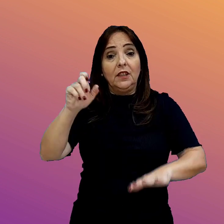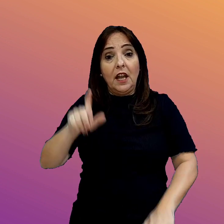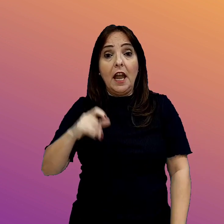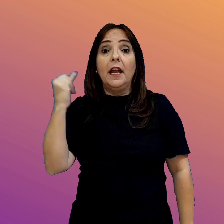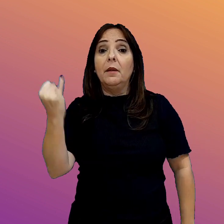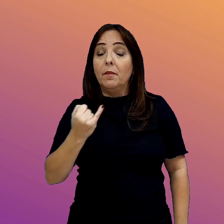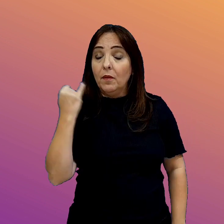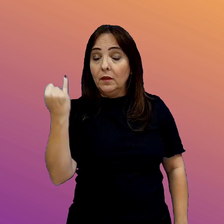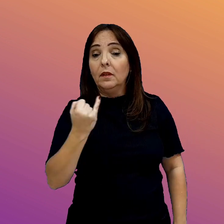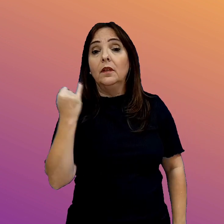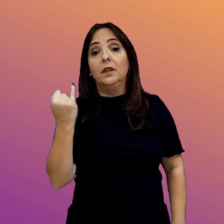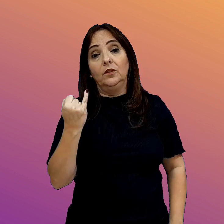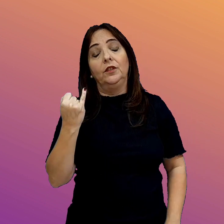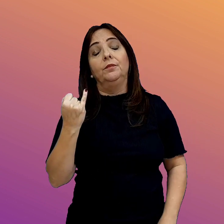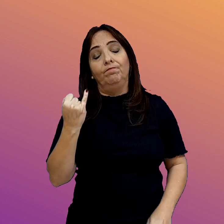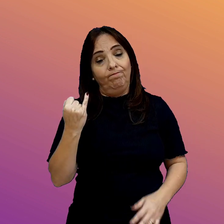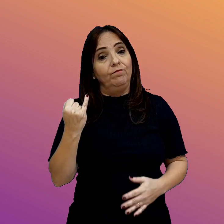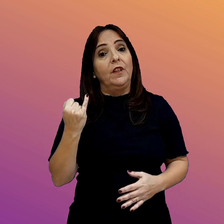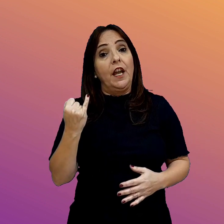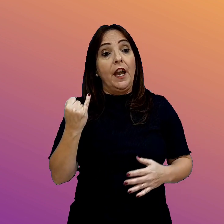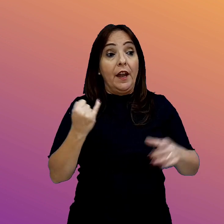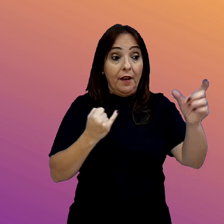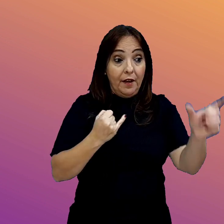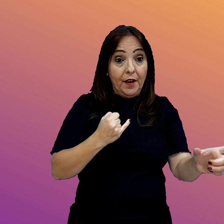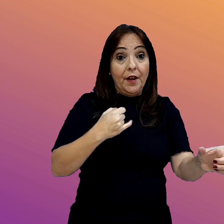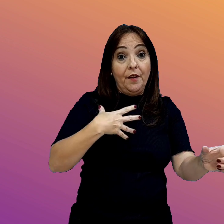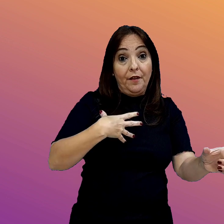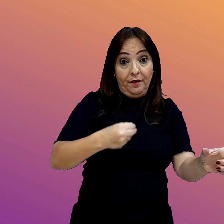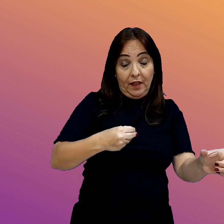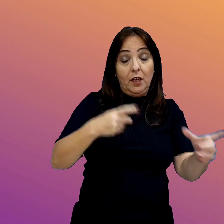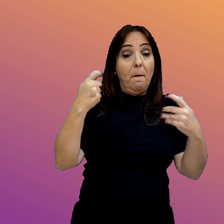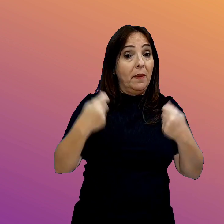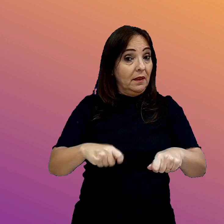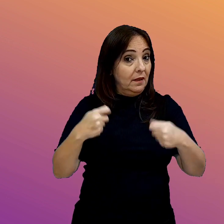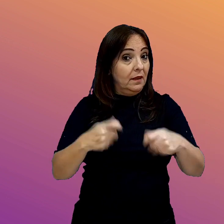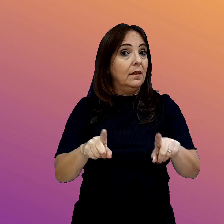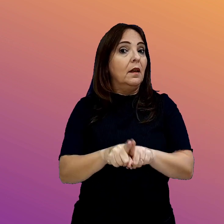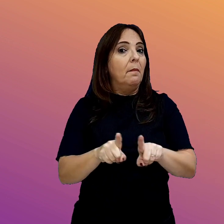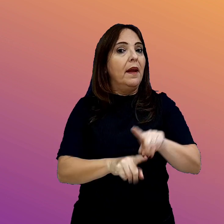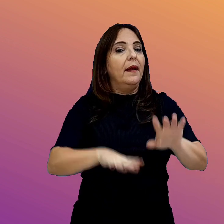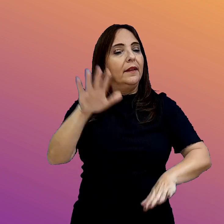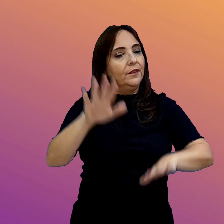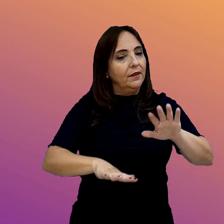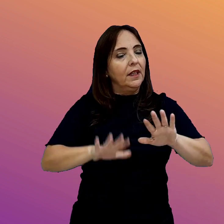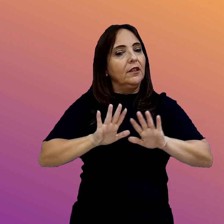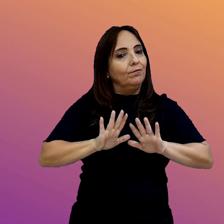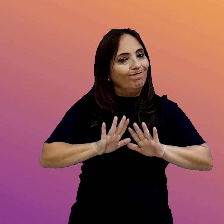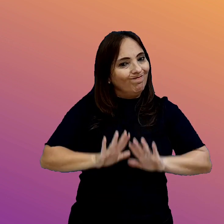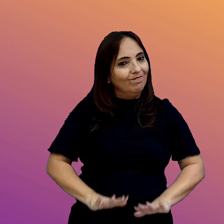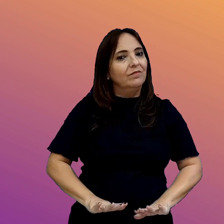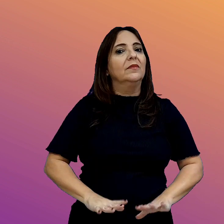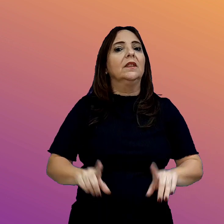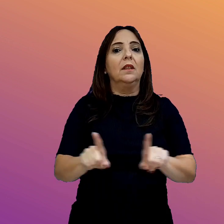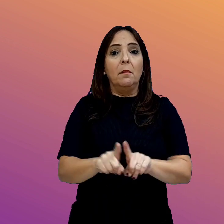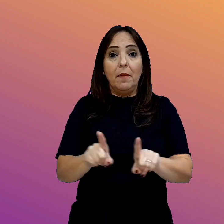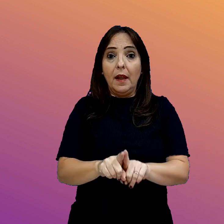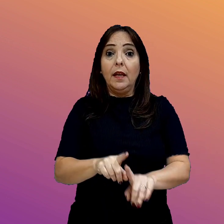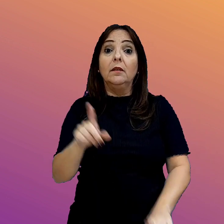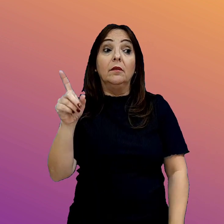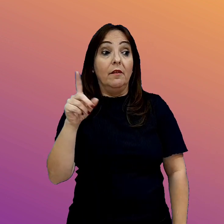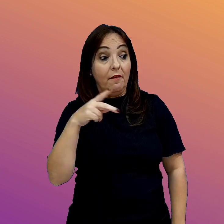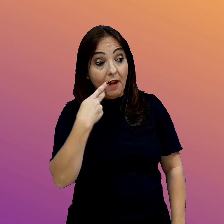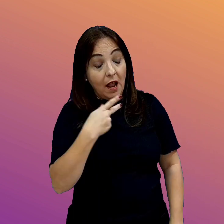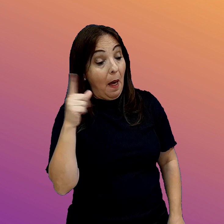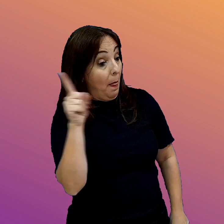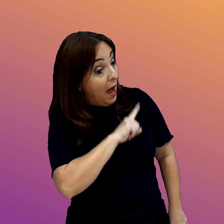se frustrem. Eles precisam ouvir o não, dar importância ao não. Isso vai fazer com que eles cresçam, amadureçam,